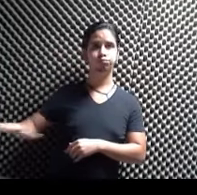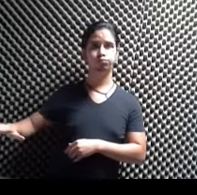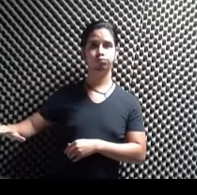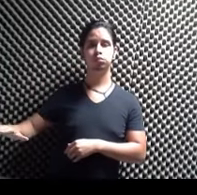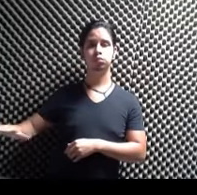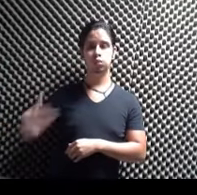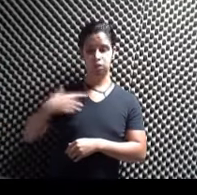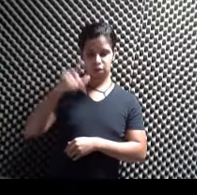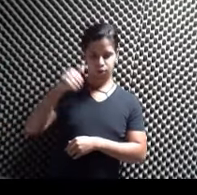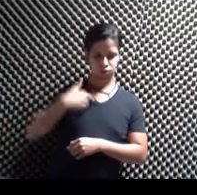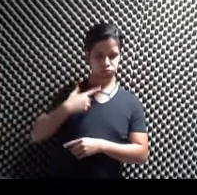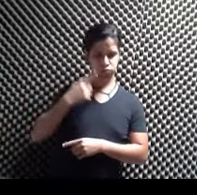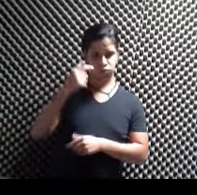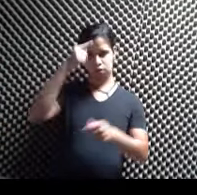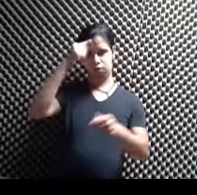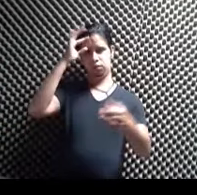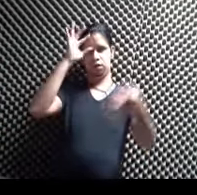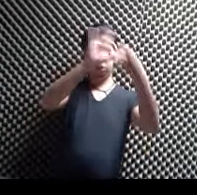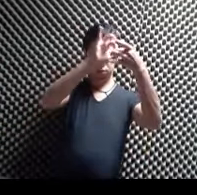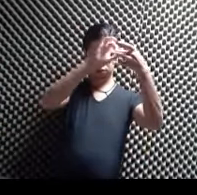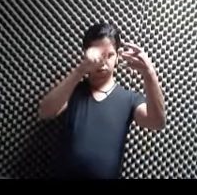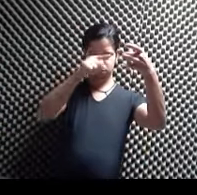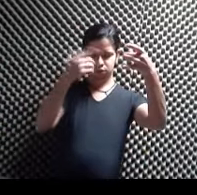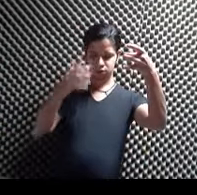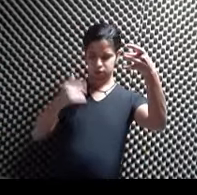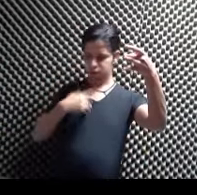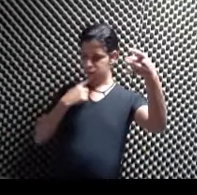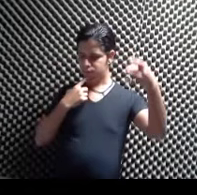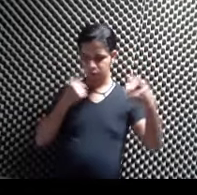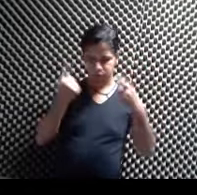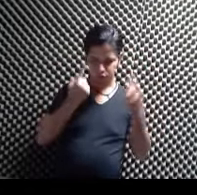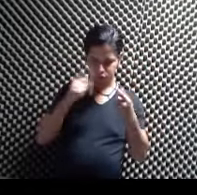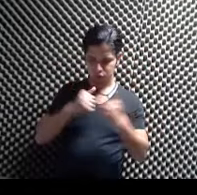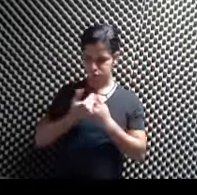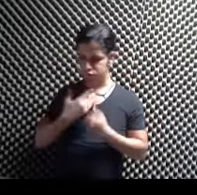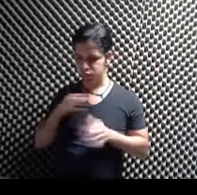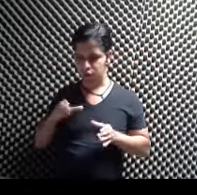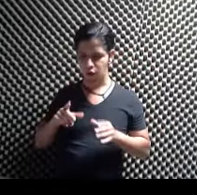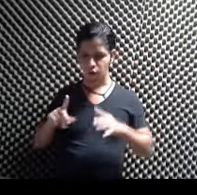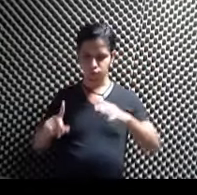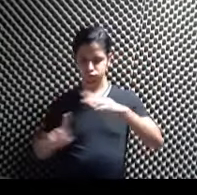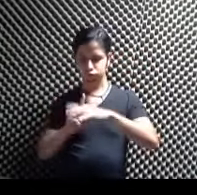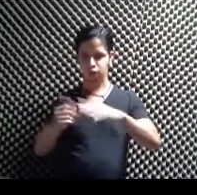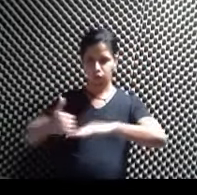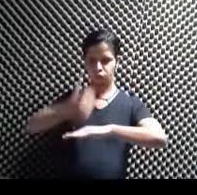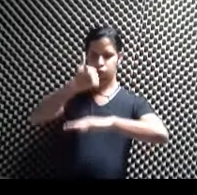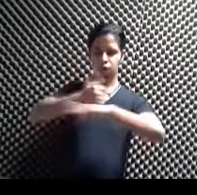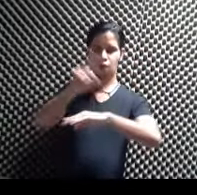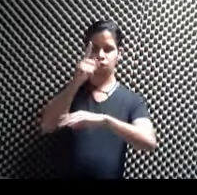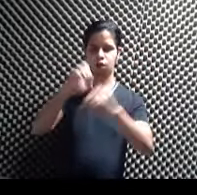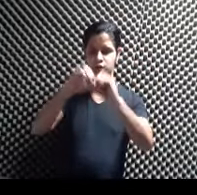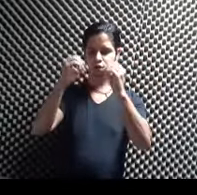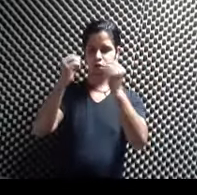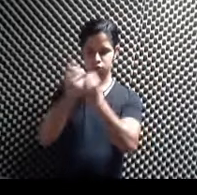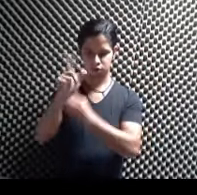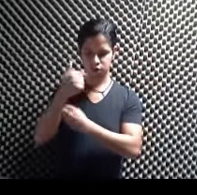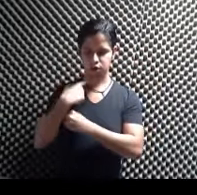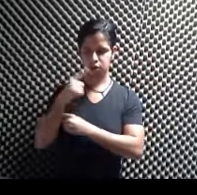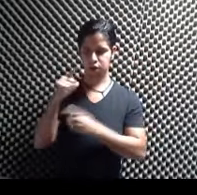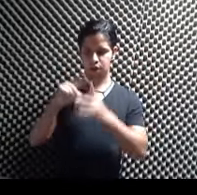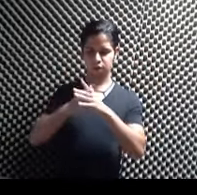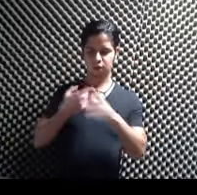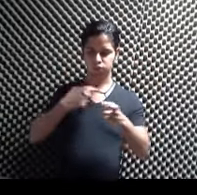en crear una organización, ¿no? No sabía en lo que me estaba metiendo. Claro está. Sí, yo te entiendo. Dirigí una organización